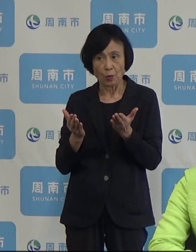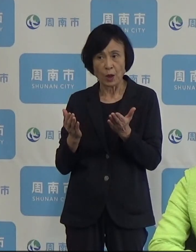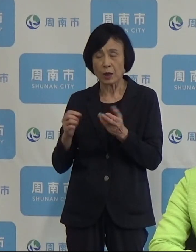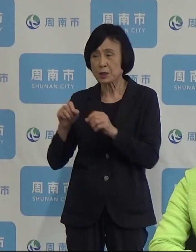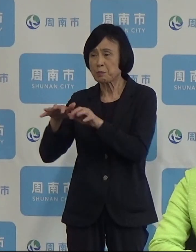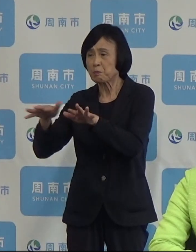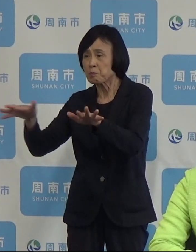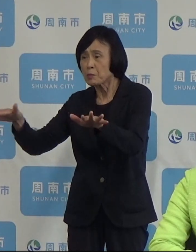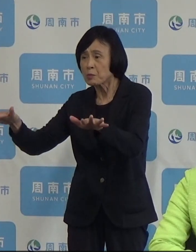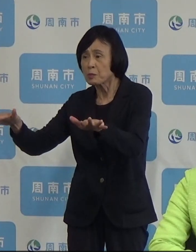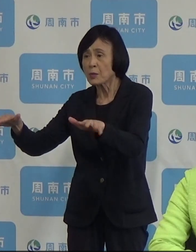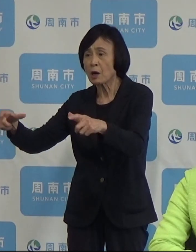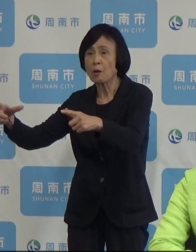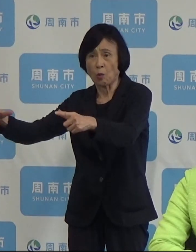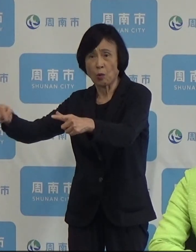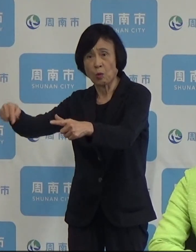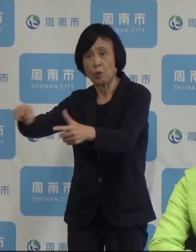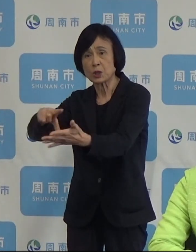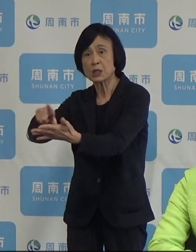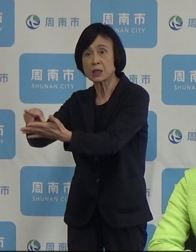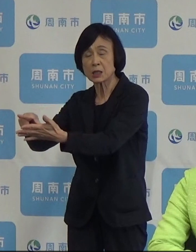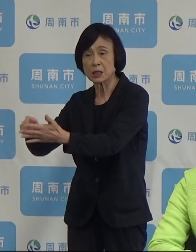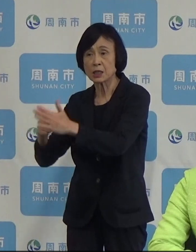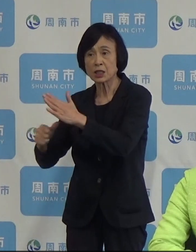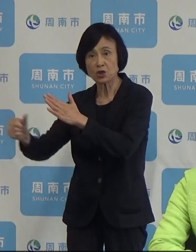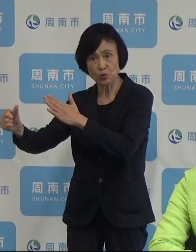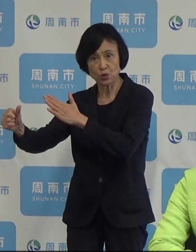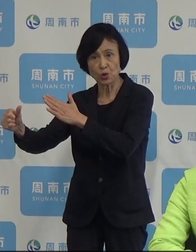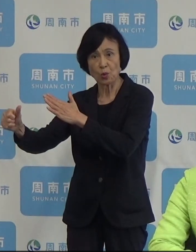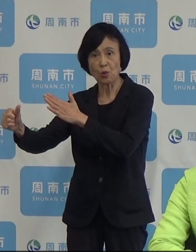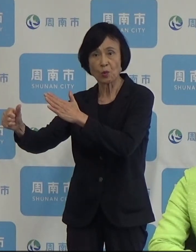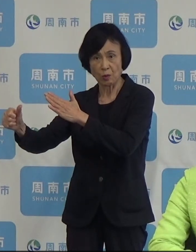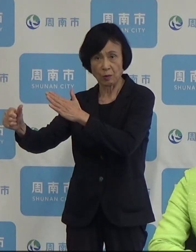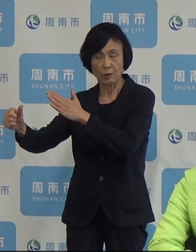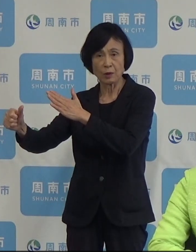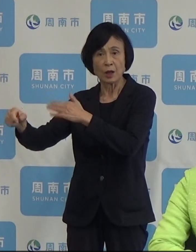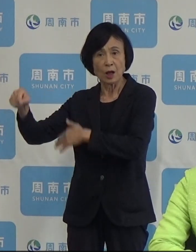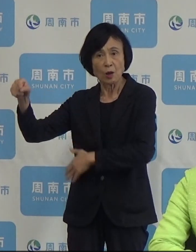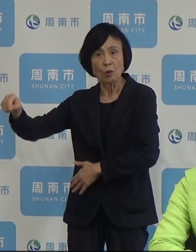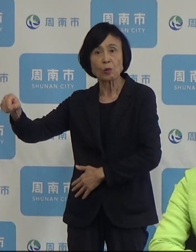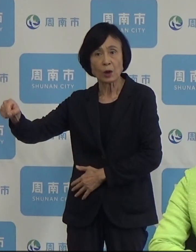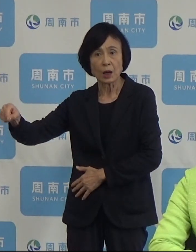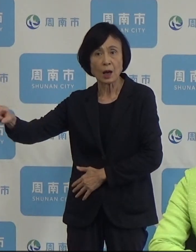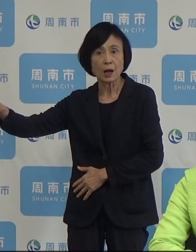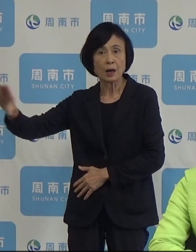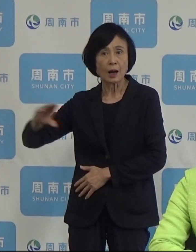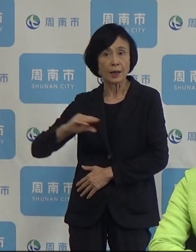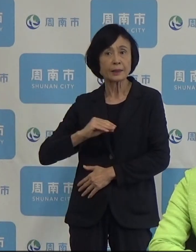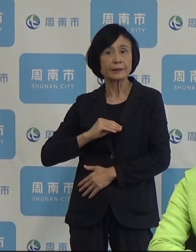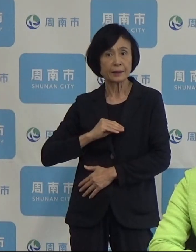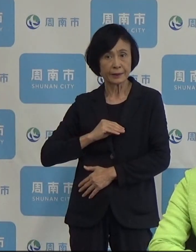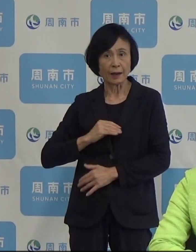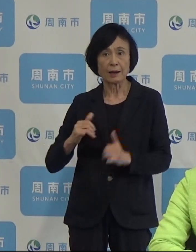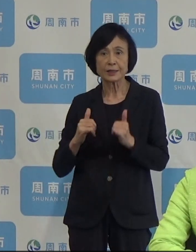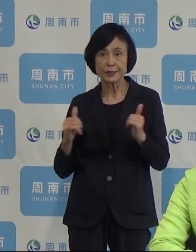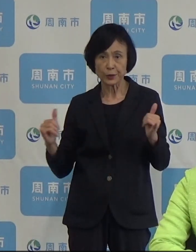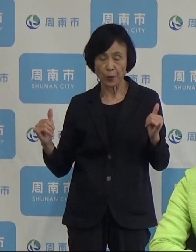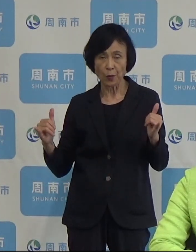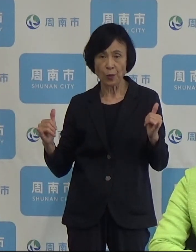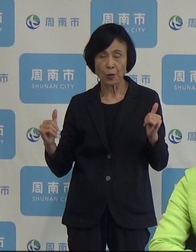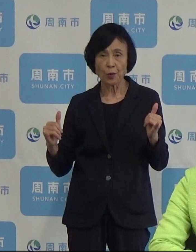が拡大している地域へ出張された方や、そのような地域から帰省された